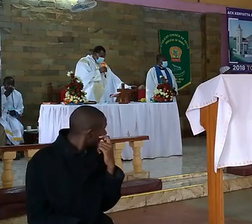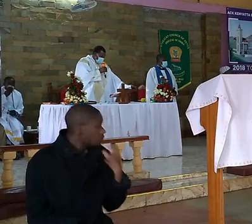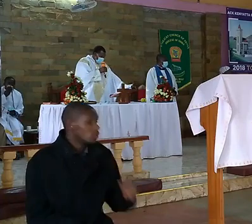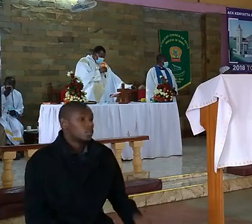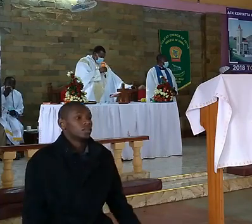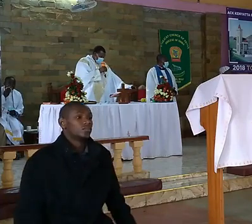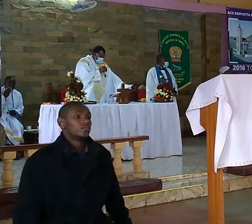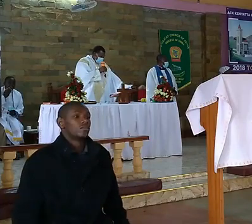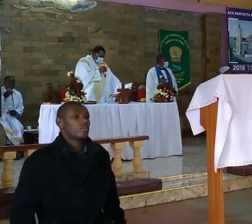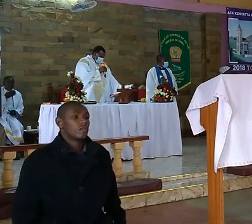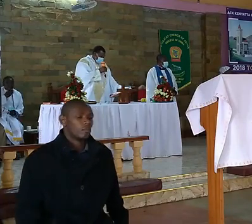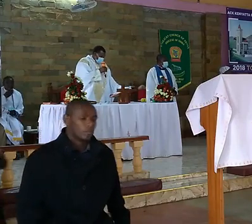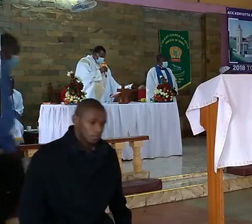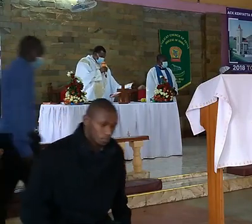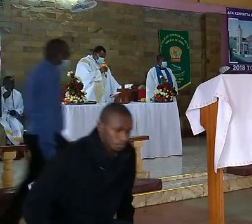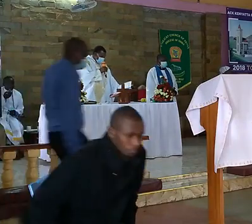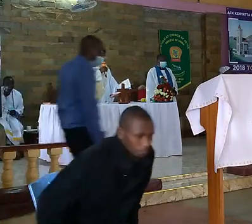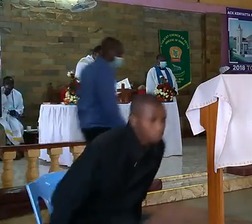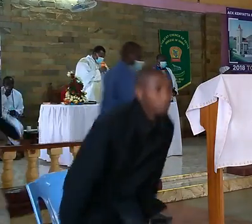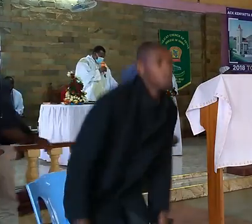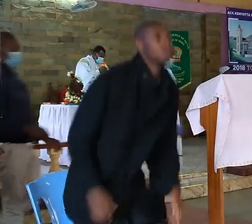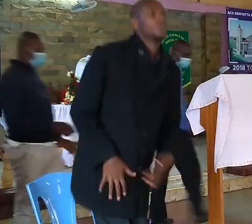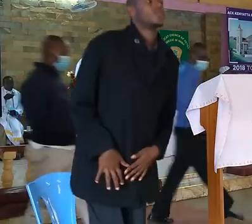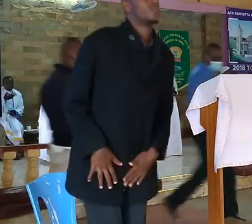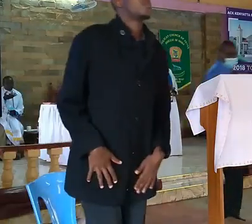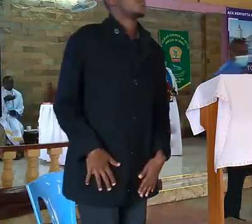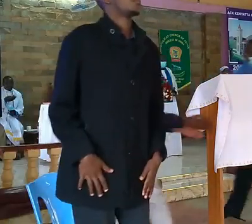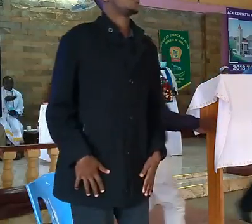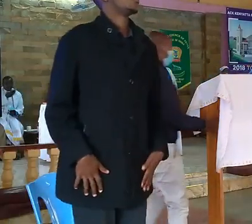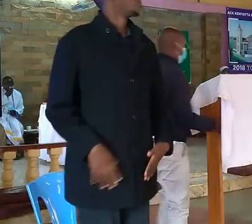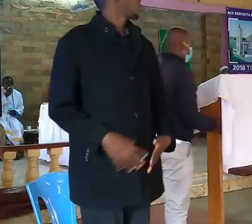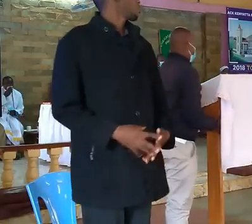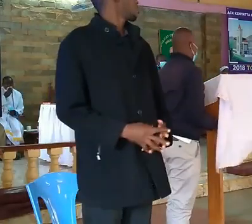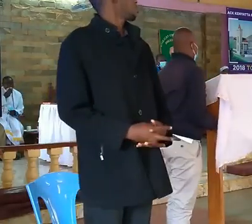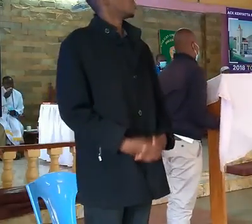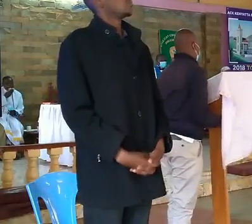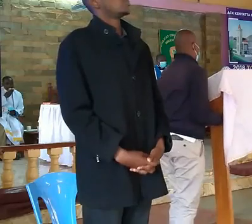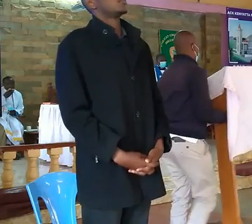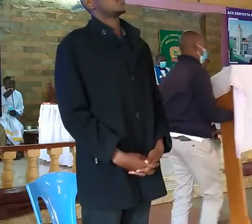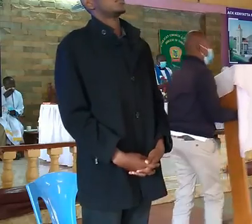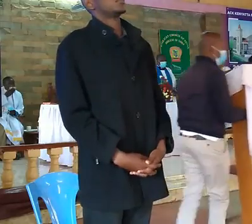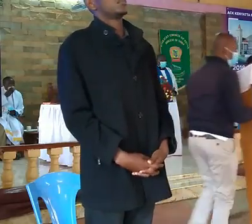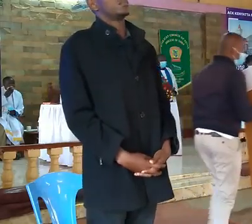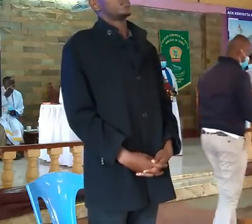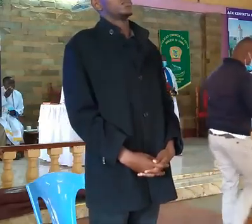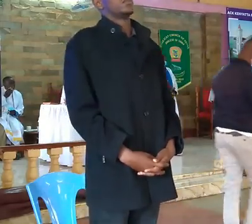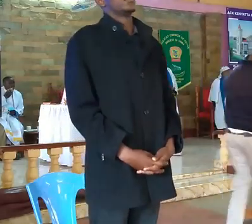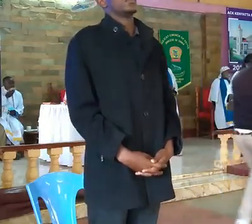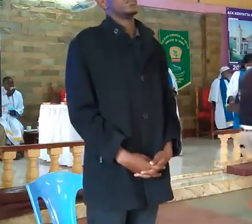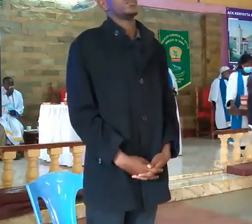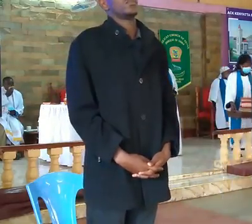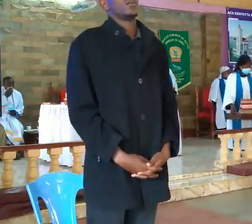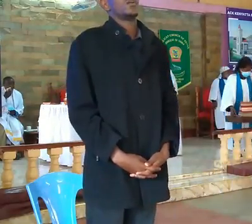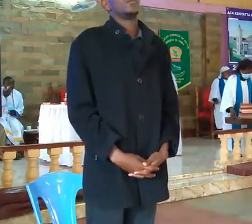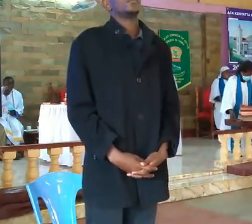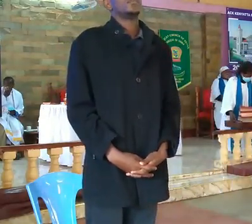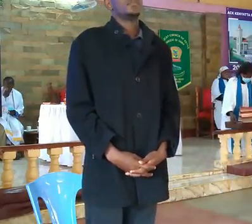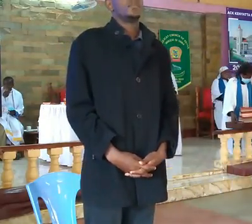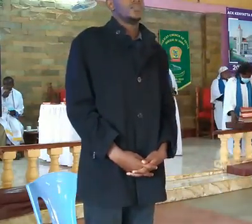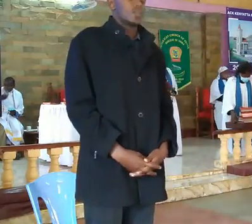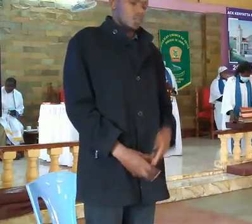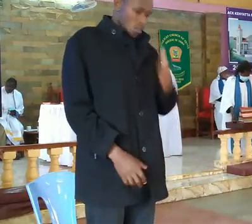marathimĩtwo na kĩndũ ũngĩruta nĩ ũndũ Ngai nĩ akũrathimĩte na njĩra ĩyo ĩrĩa twĩtaga Thanksgiving namba nĩ icio ndakorwo